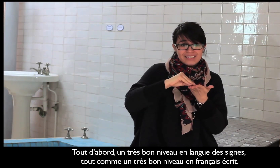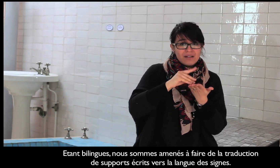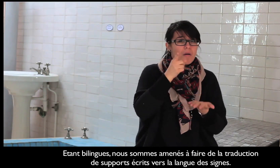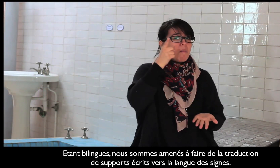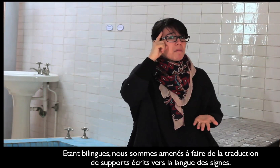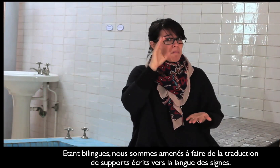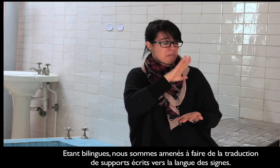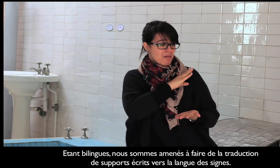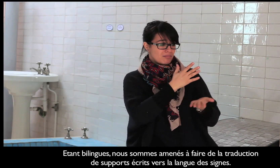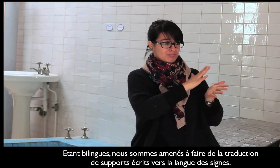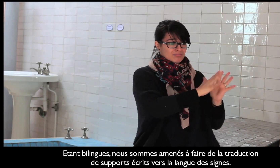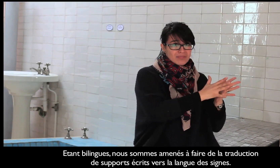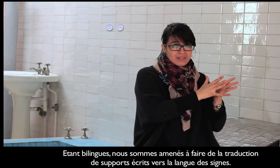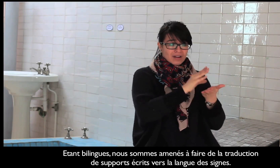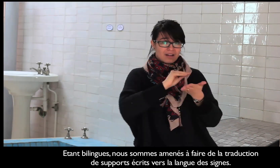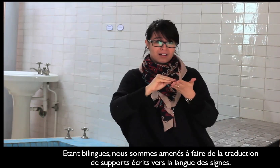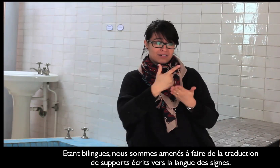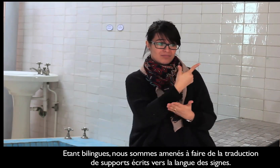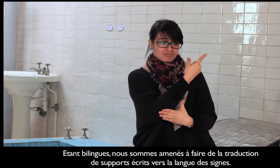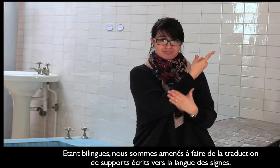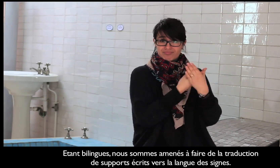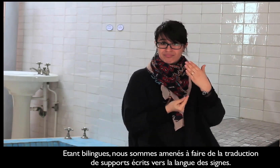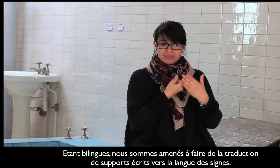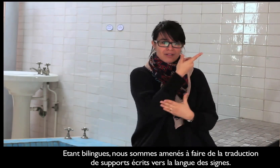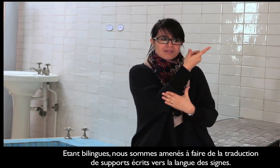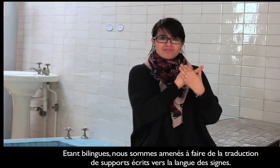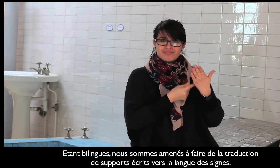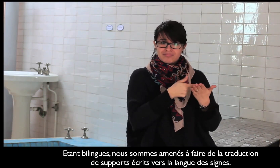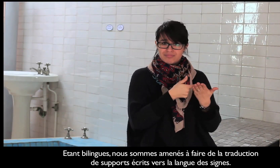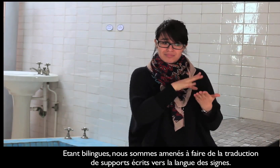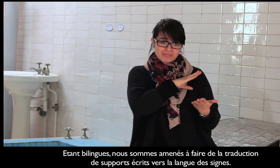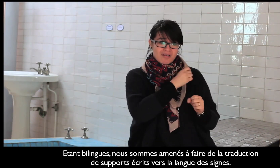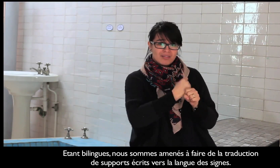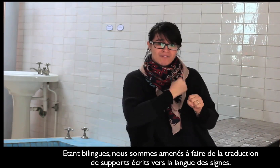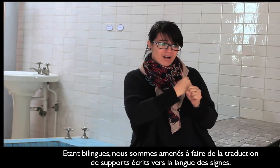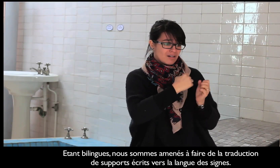Étant bilingue, nous sommes amenés à faire de la traduction de supports écrits vers la langue des signes.